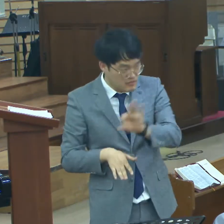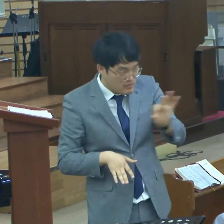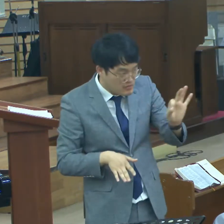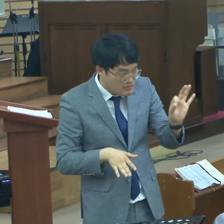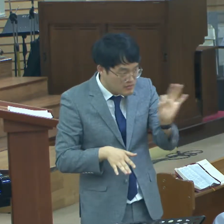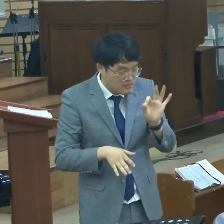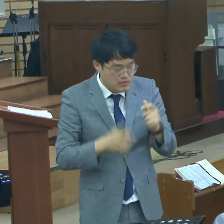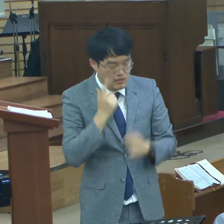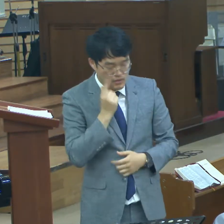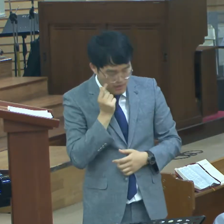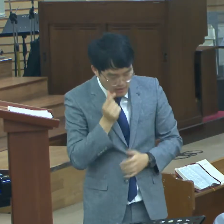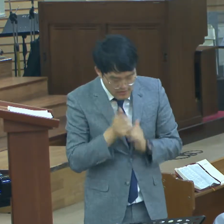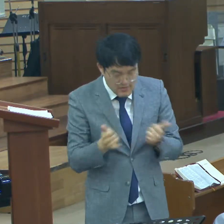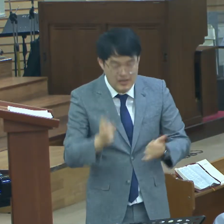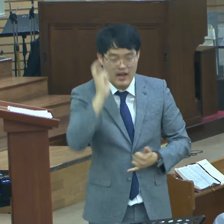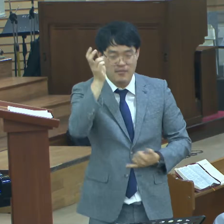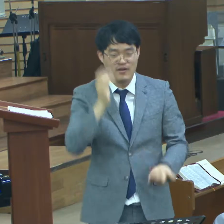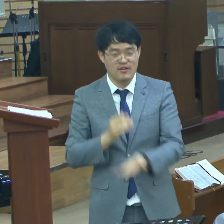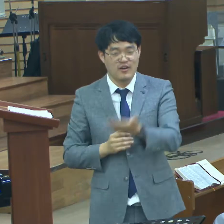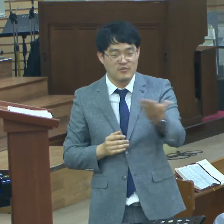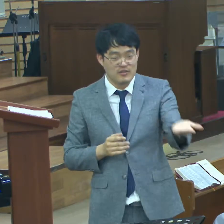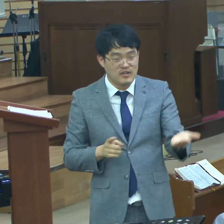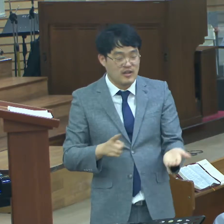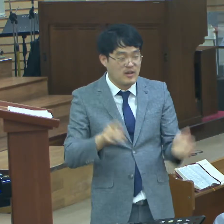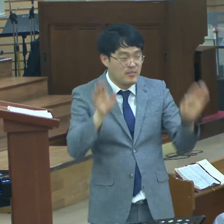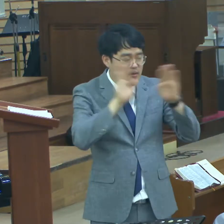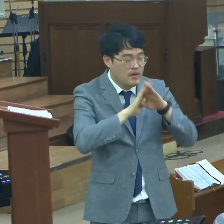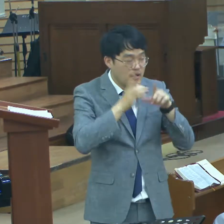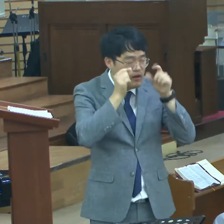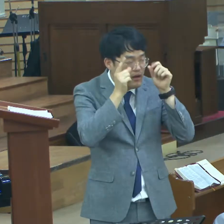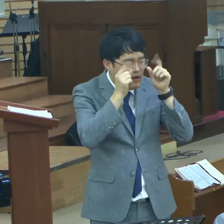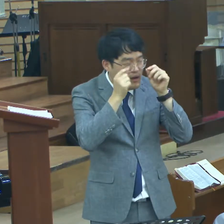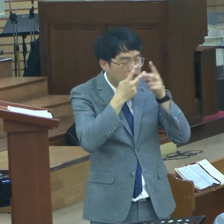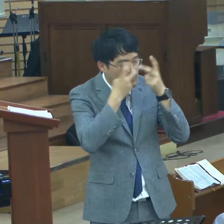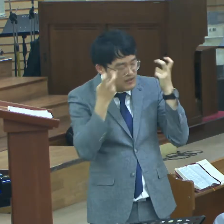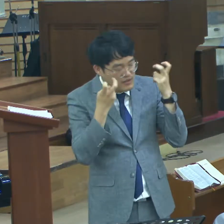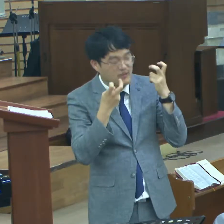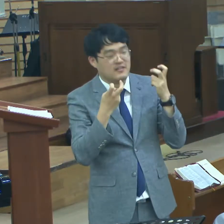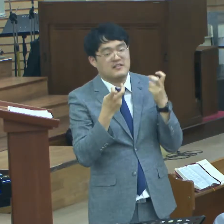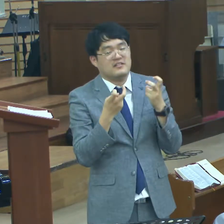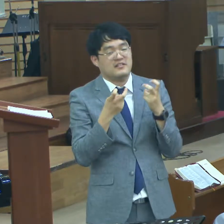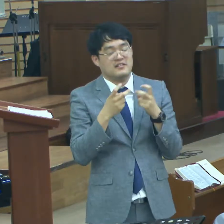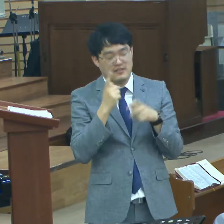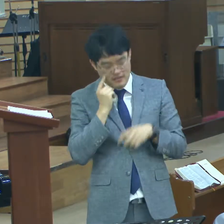그 중계방송 보다가 수면 시간이 짧아가지고 조는 것으로 알겠습니다.